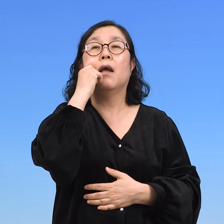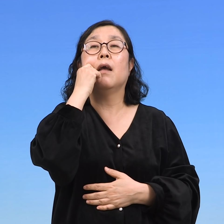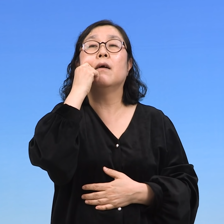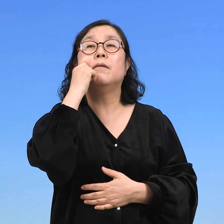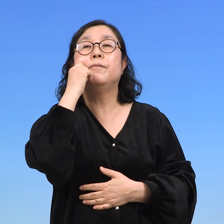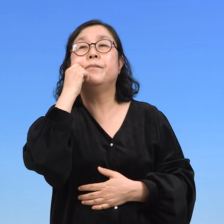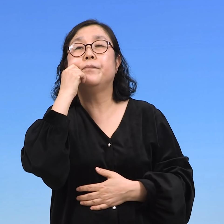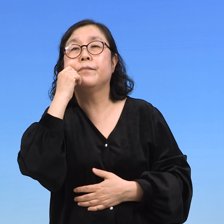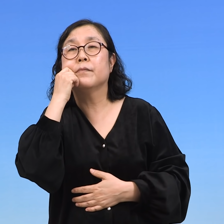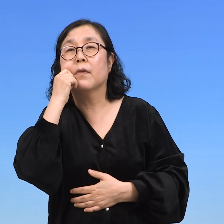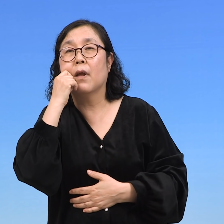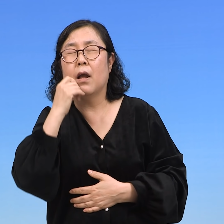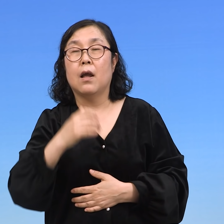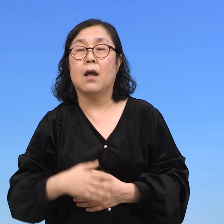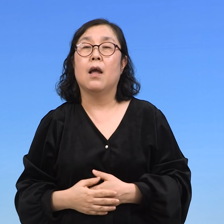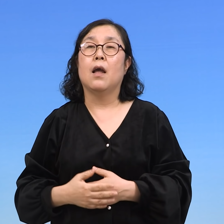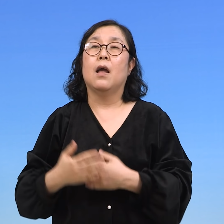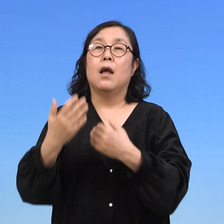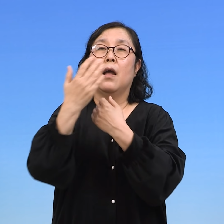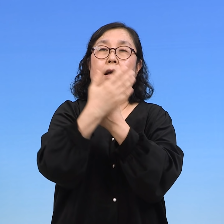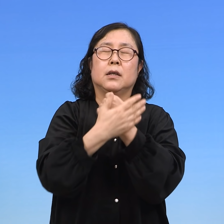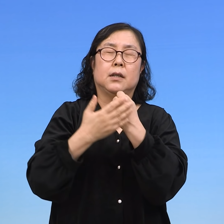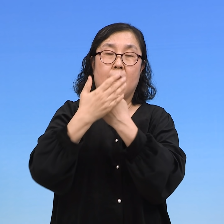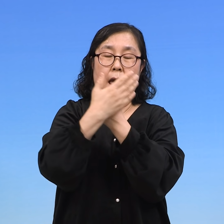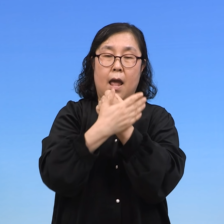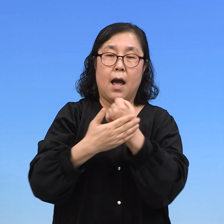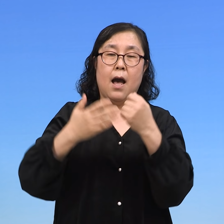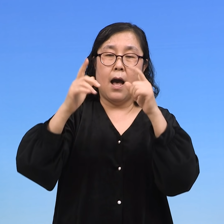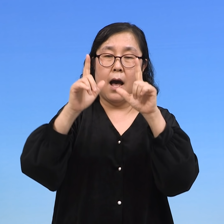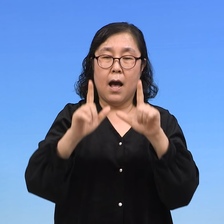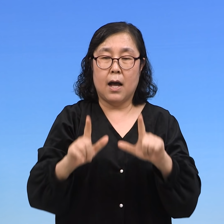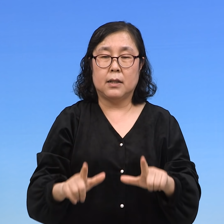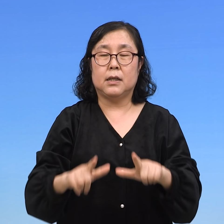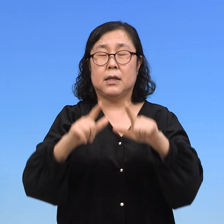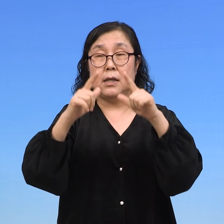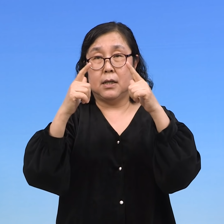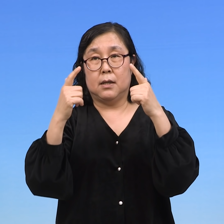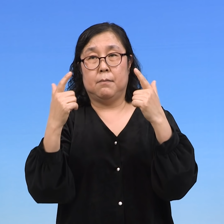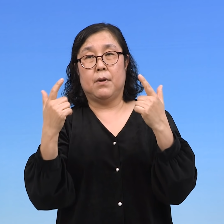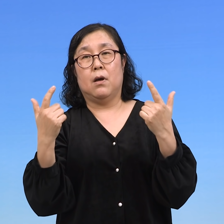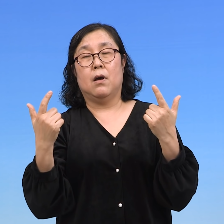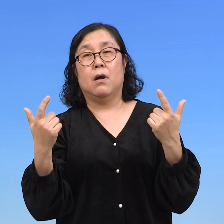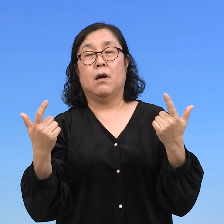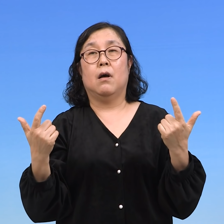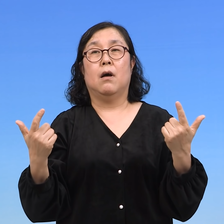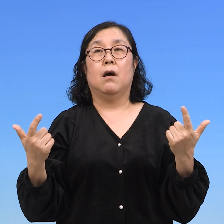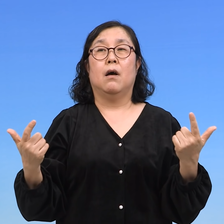걸어가셨던 주님이 겪으셨던 그 고독 그 외로움 은혜 아니면